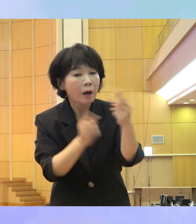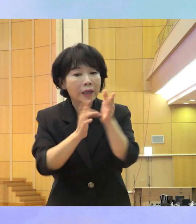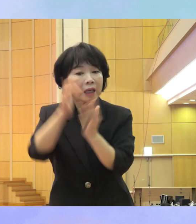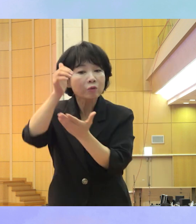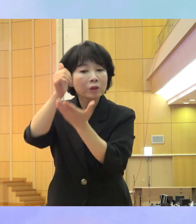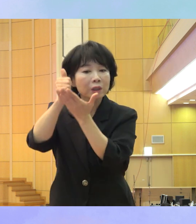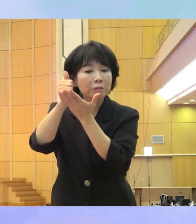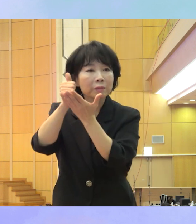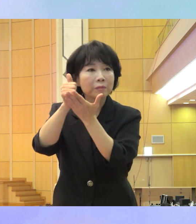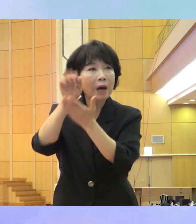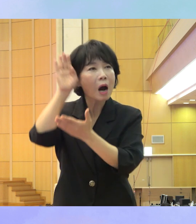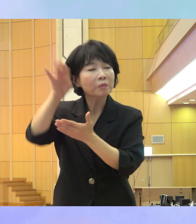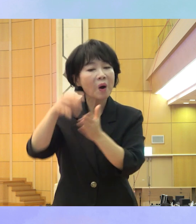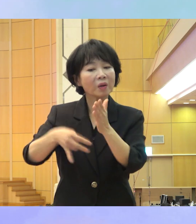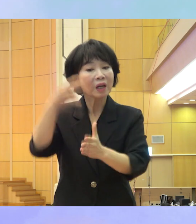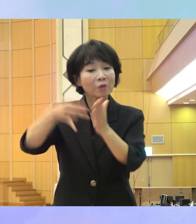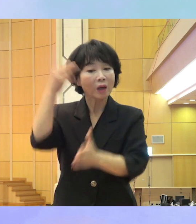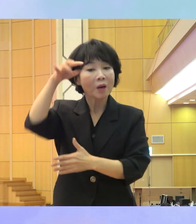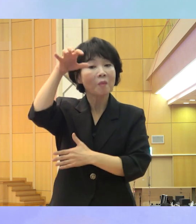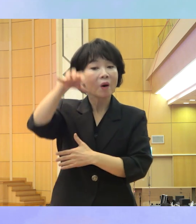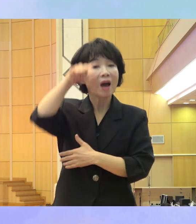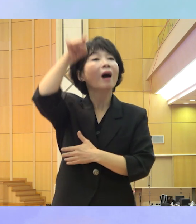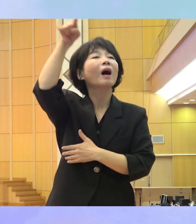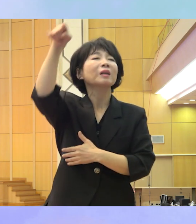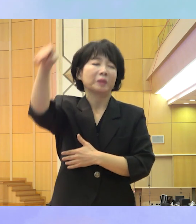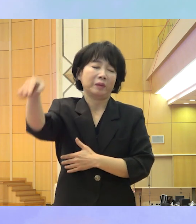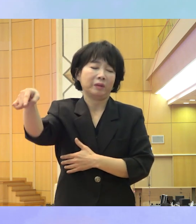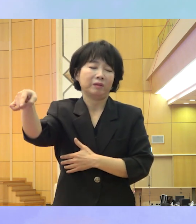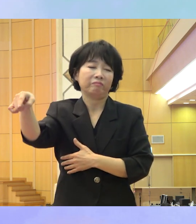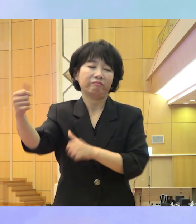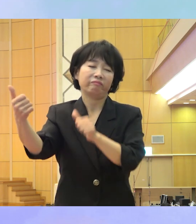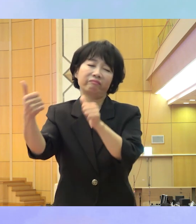예수께서 예루살렘에서